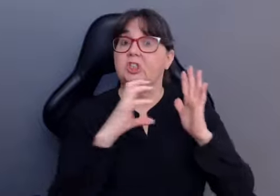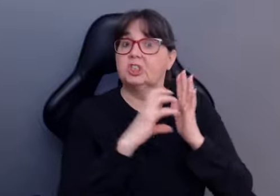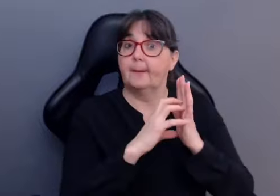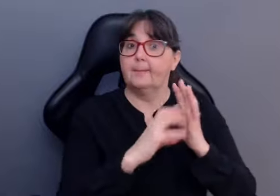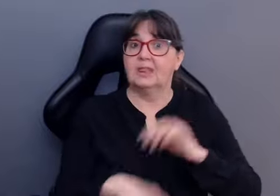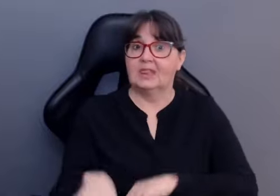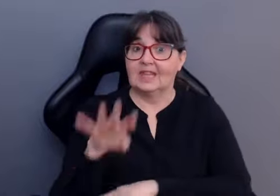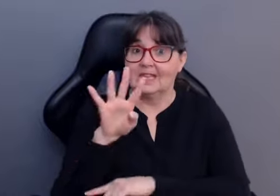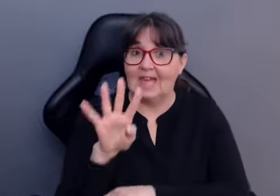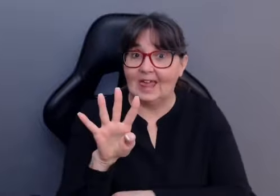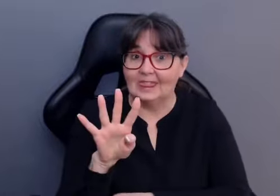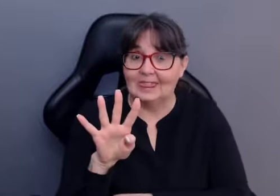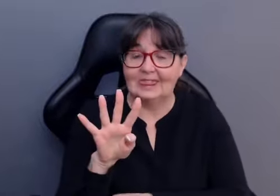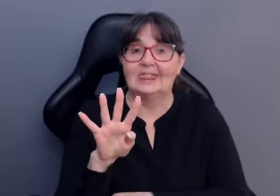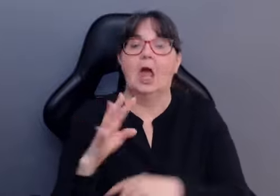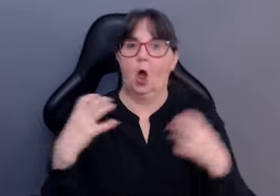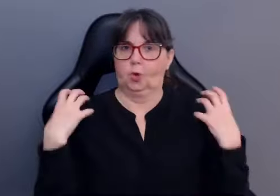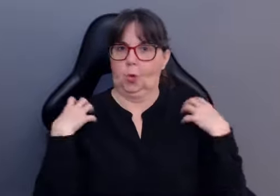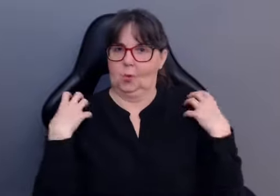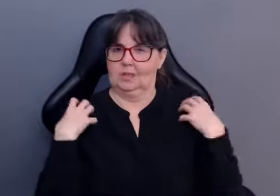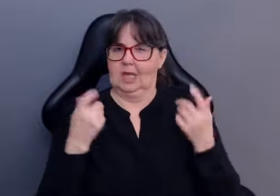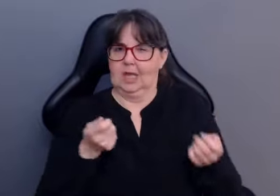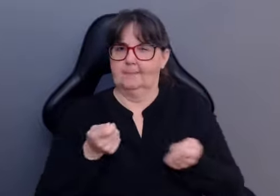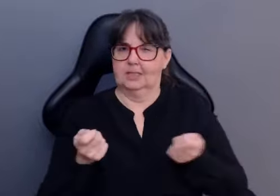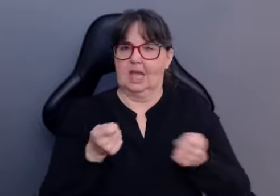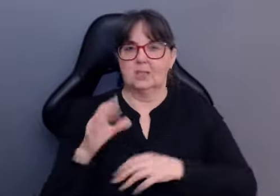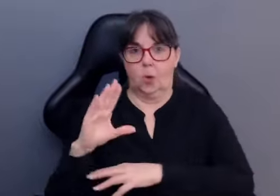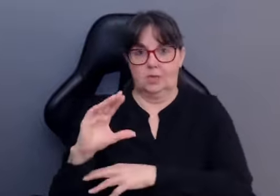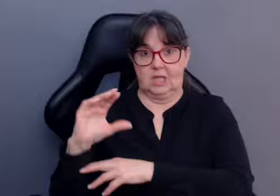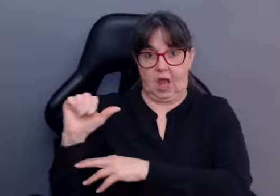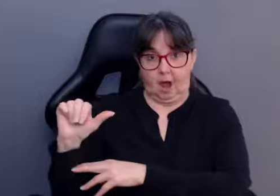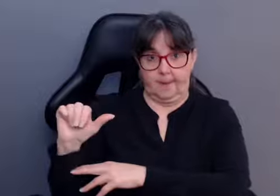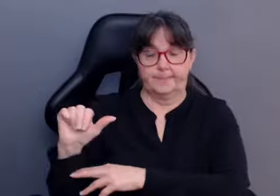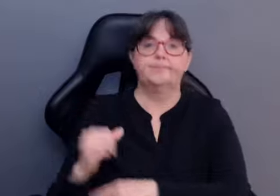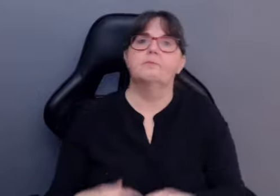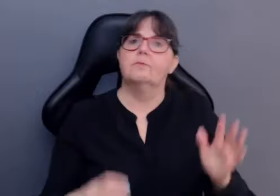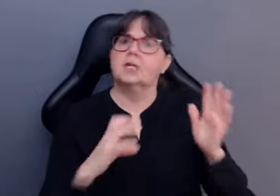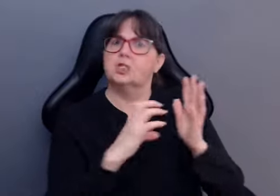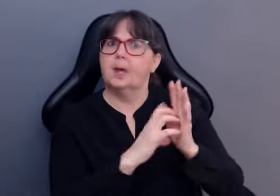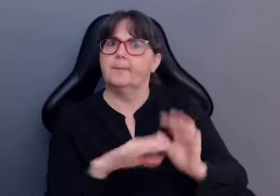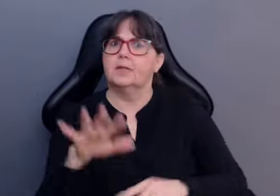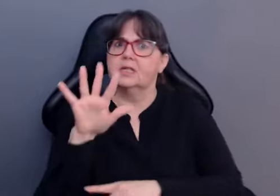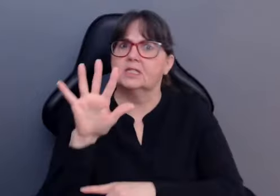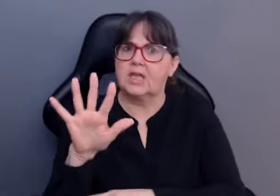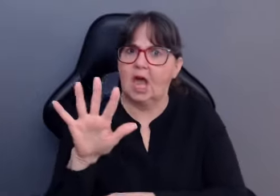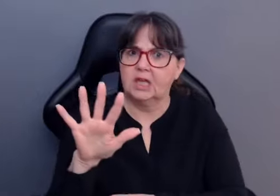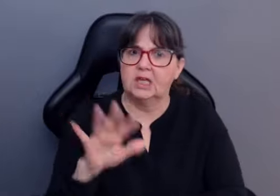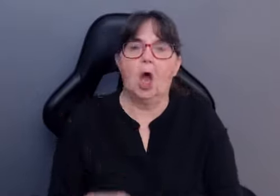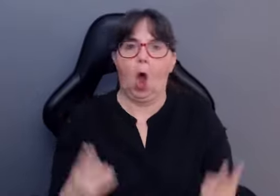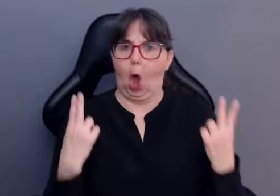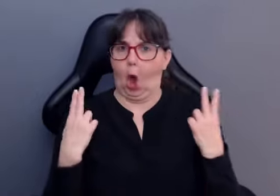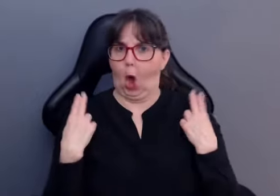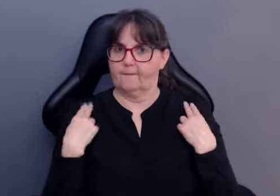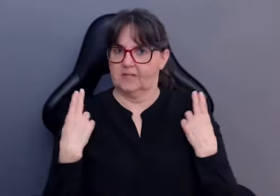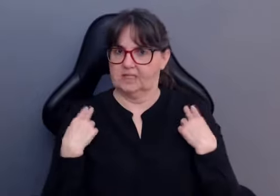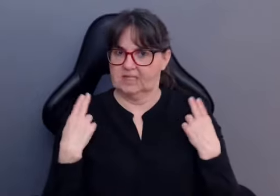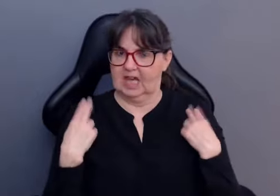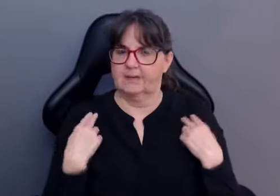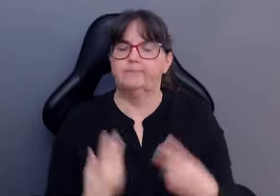4. Conseil d'administration. Chapitre 5. Officiers.